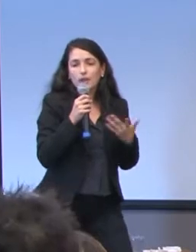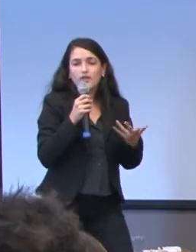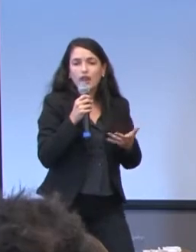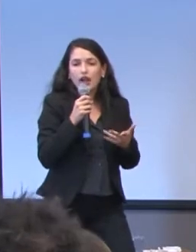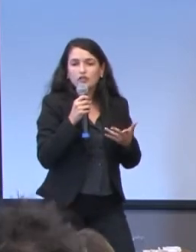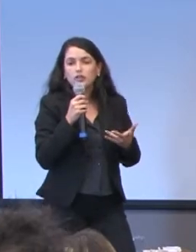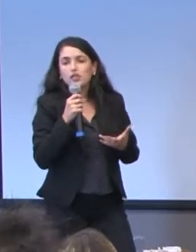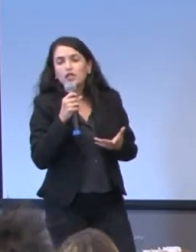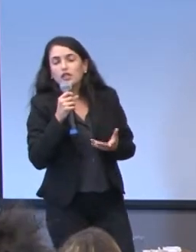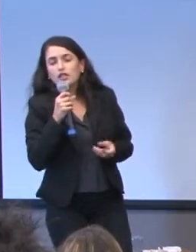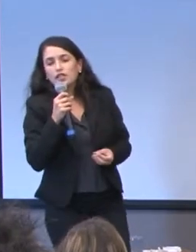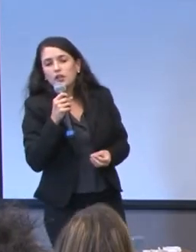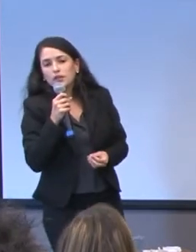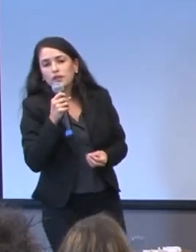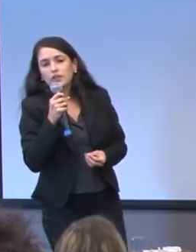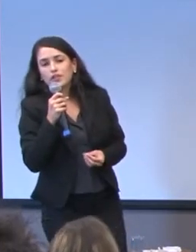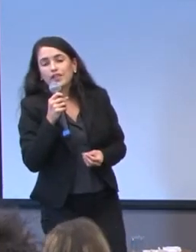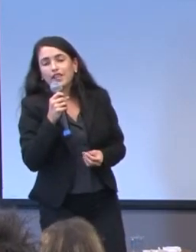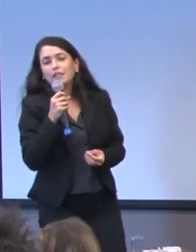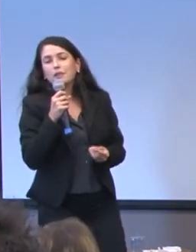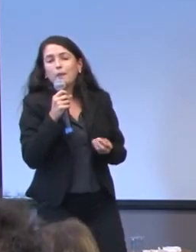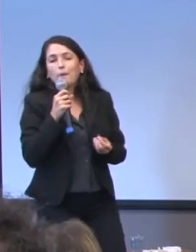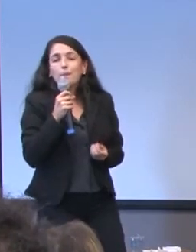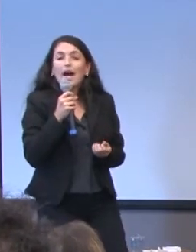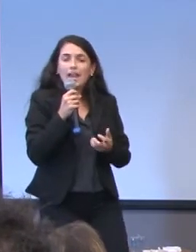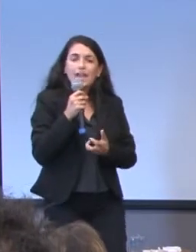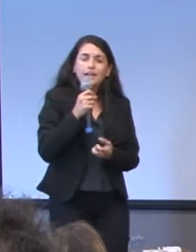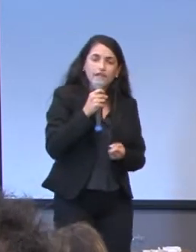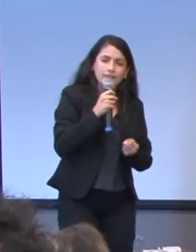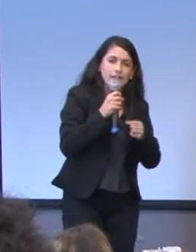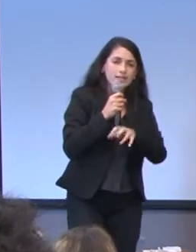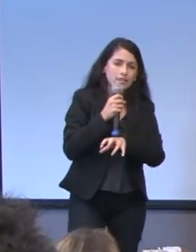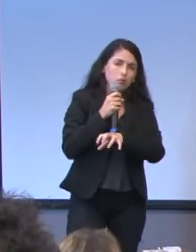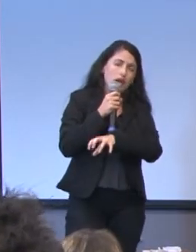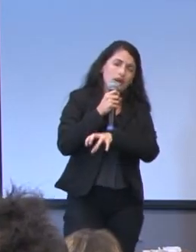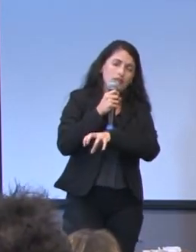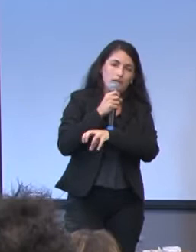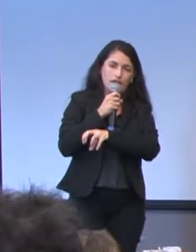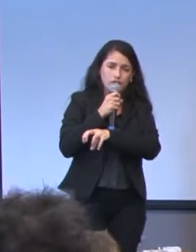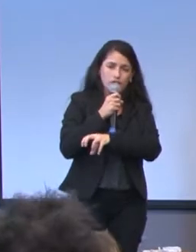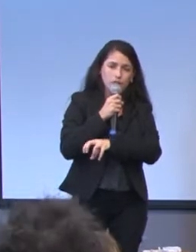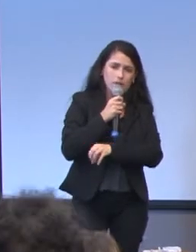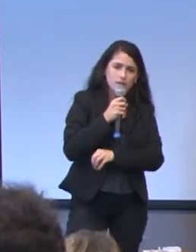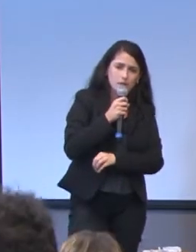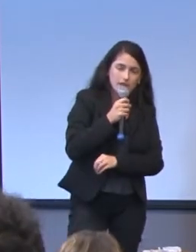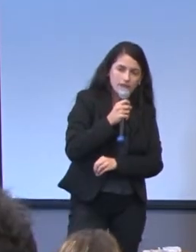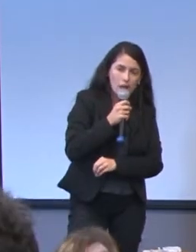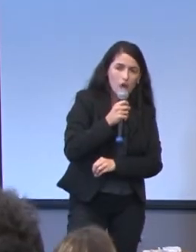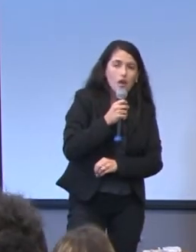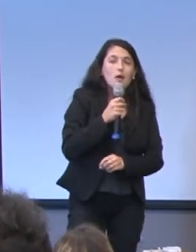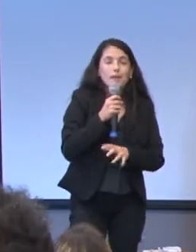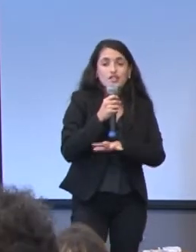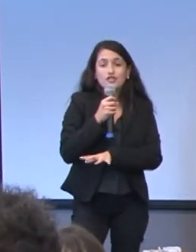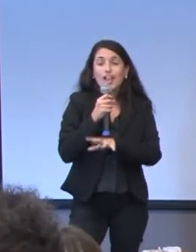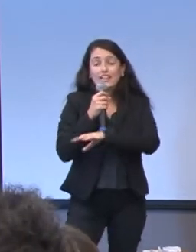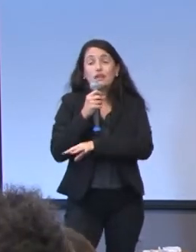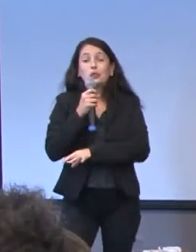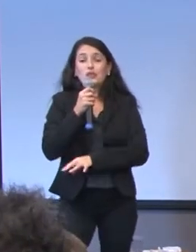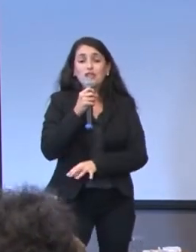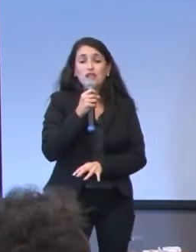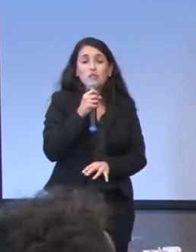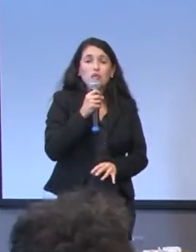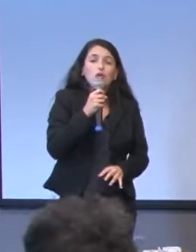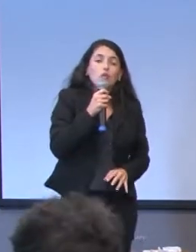falta aprendizado. Então, eu sinto que tem barreiras nesse lugar também, de educação especial. Mas, já